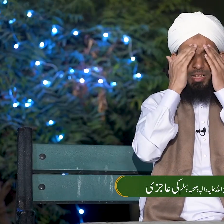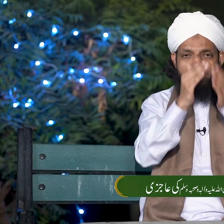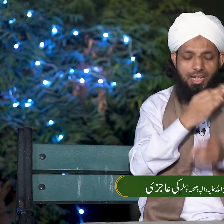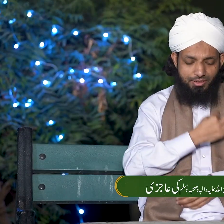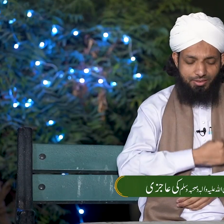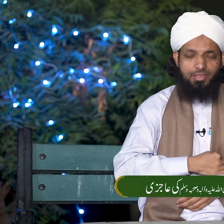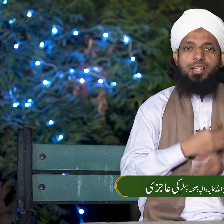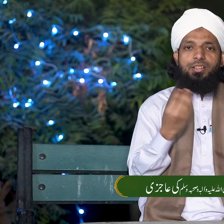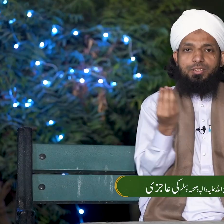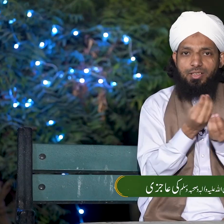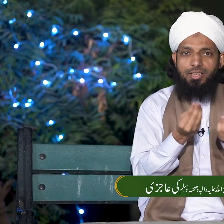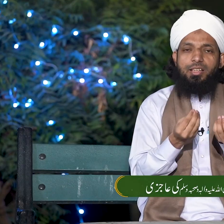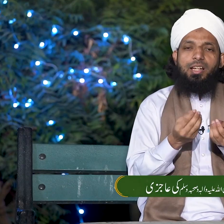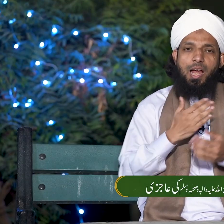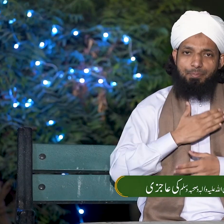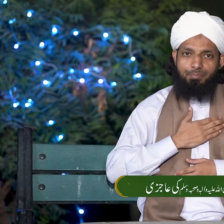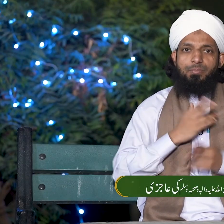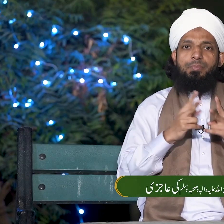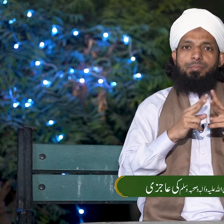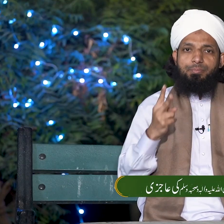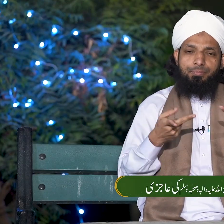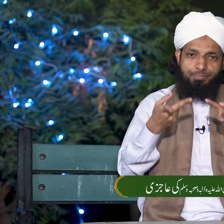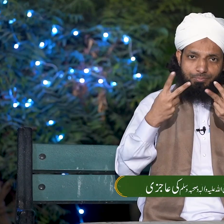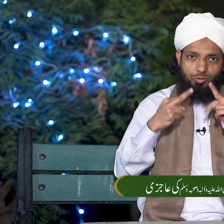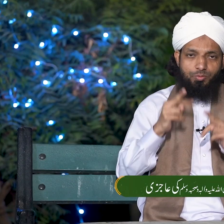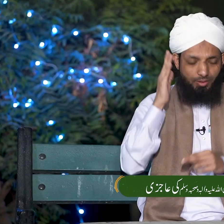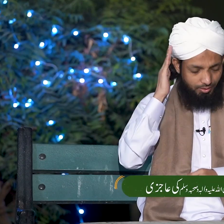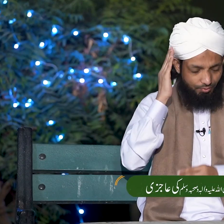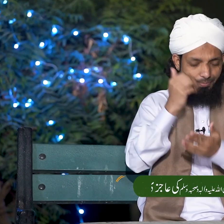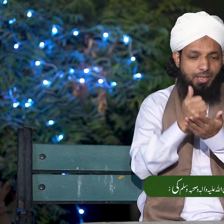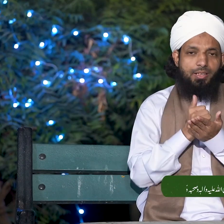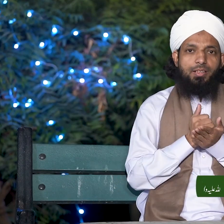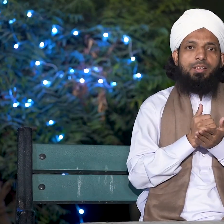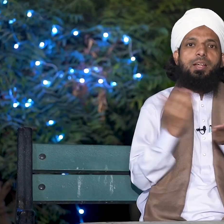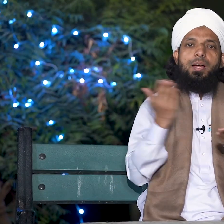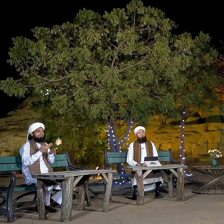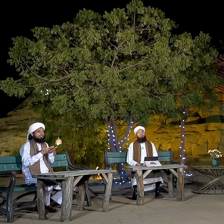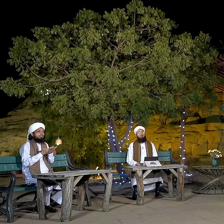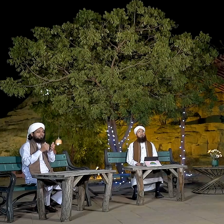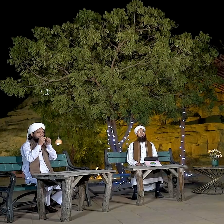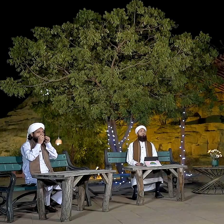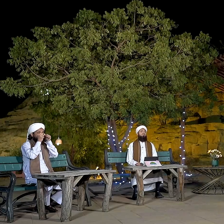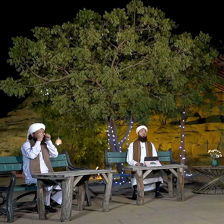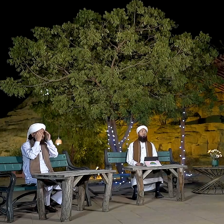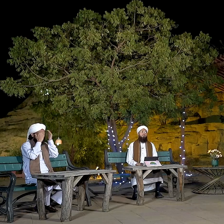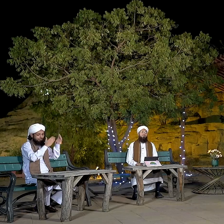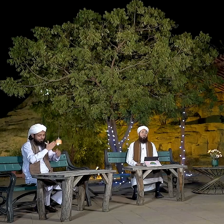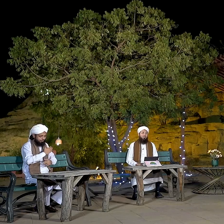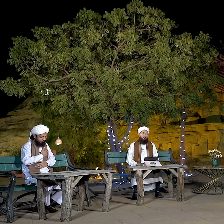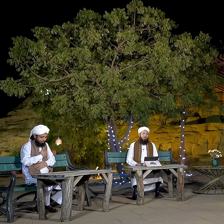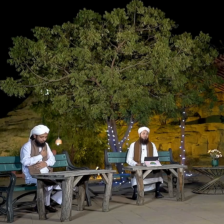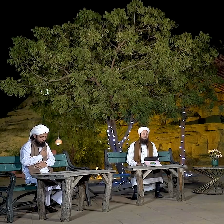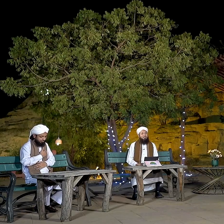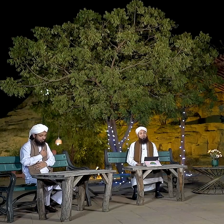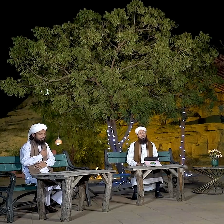اور انکساری کو اپنی زندگی کا حصہ بنانے کی توفیق عطا فرمائے، آمین بجاہ النبی الامین